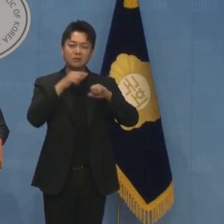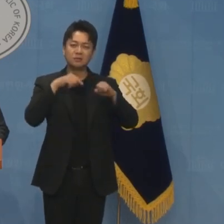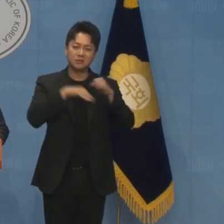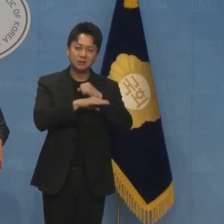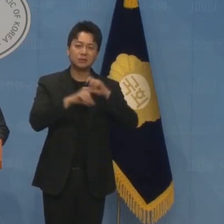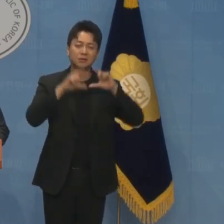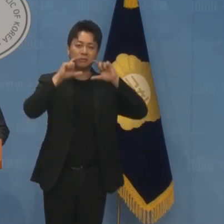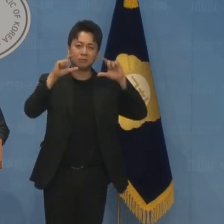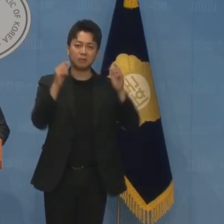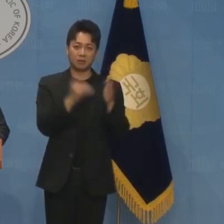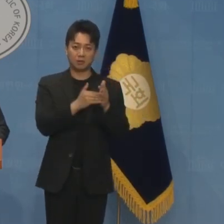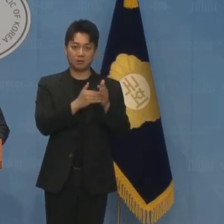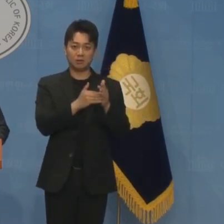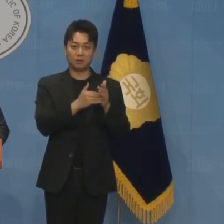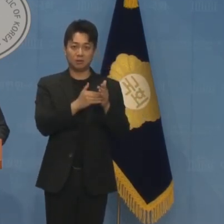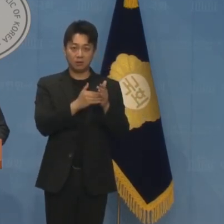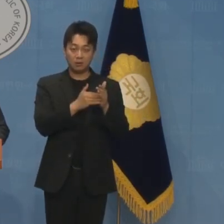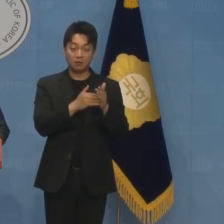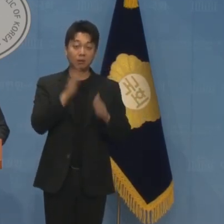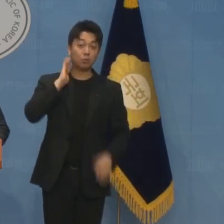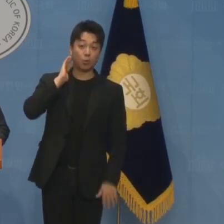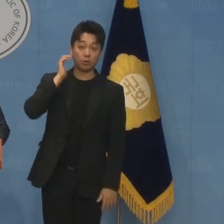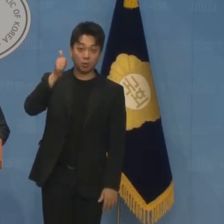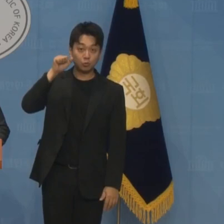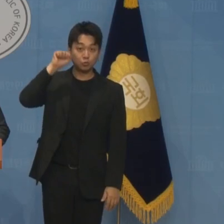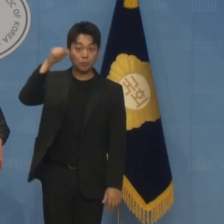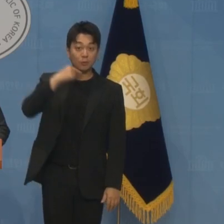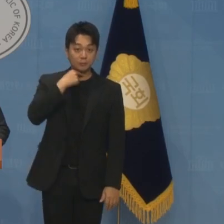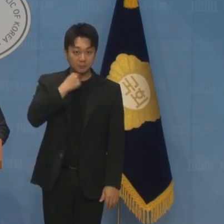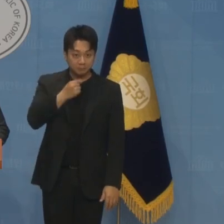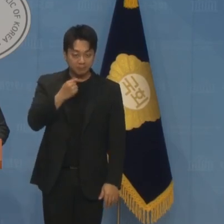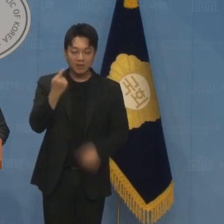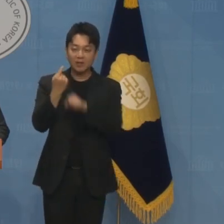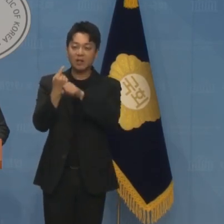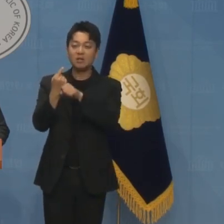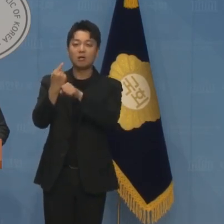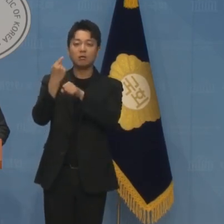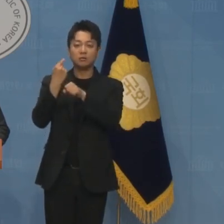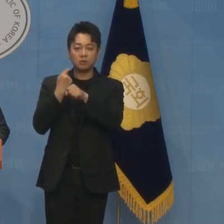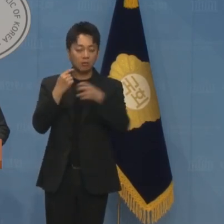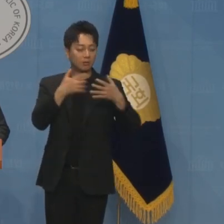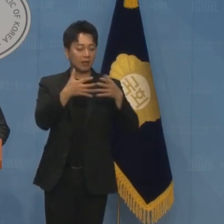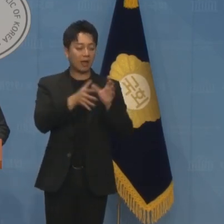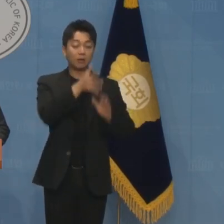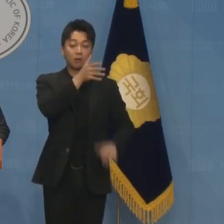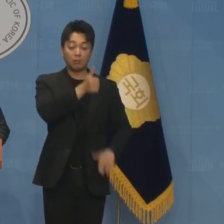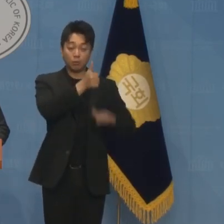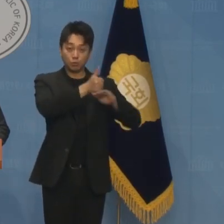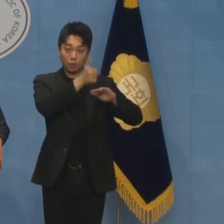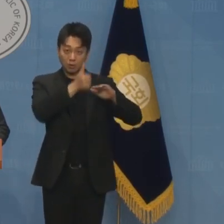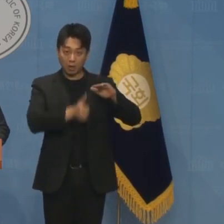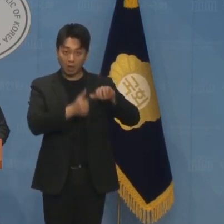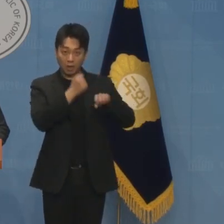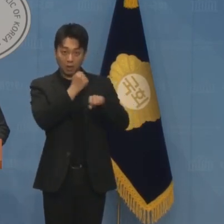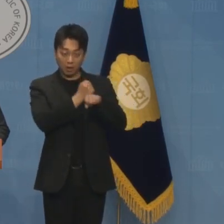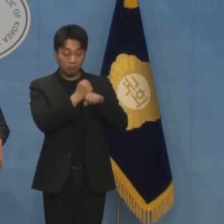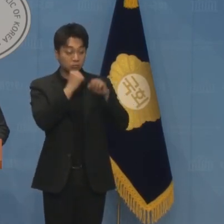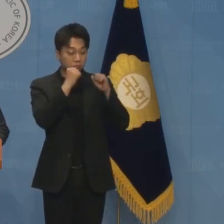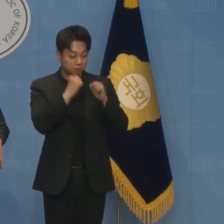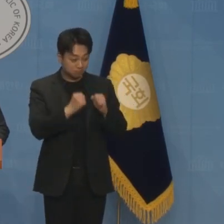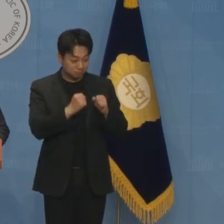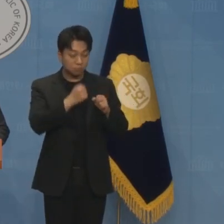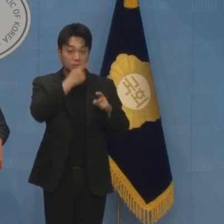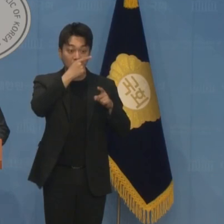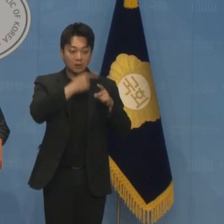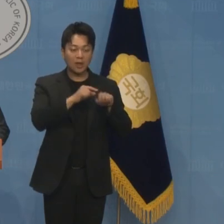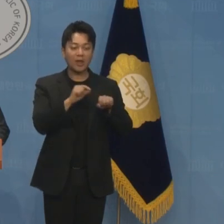대선 출마하려면 1년 전까지 당대표를 사퇴해야 한다는 조항은 존하 특별 예외